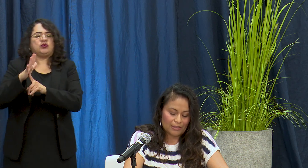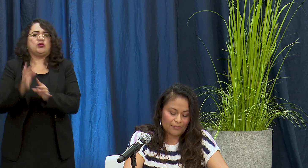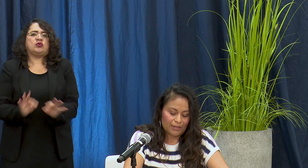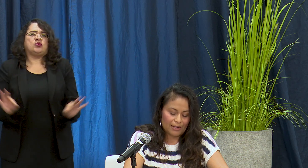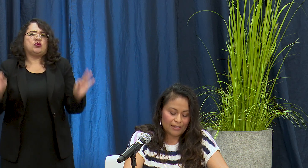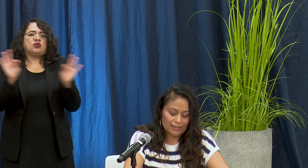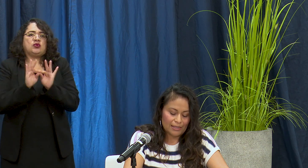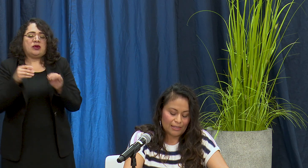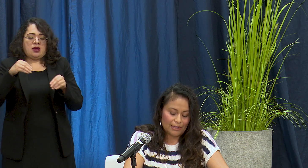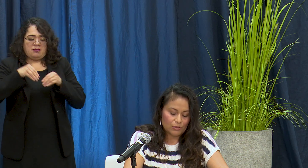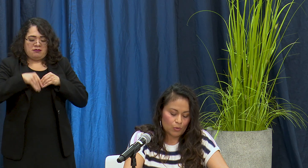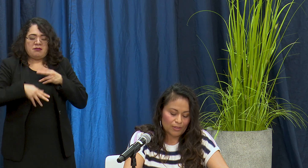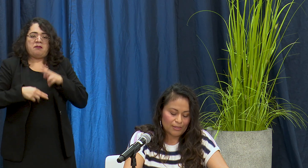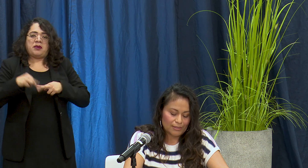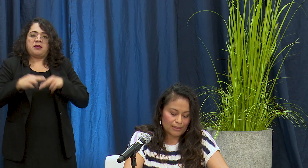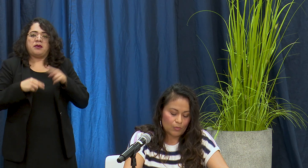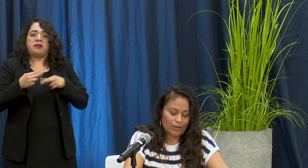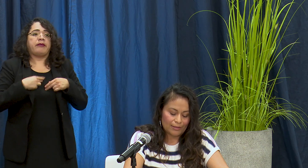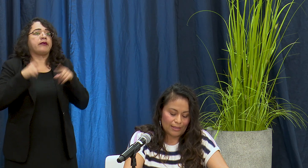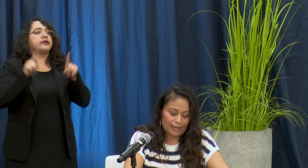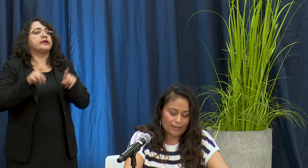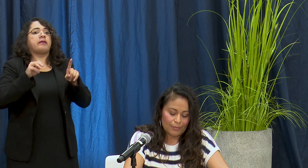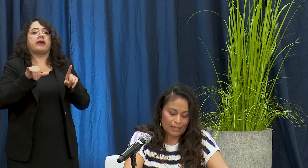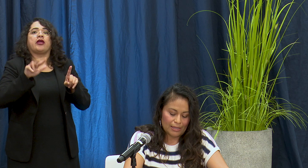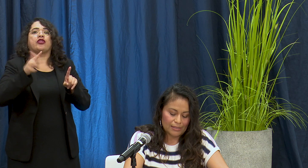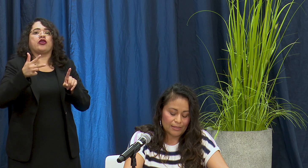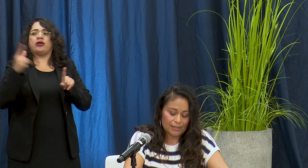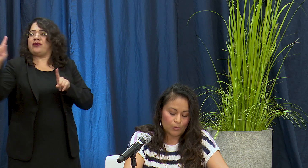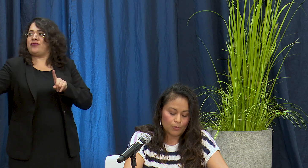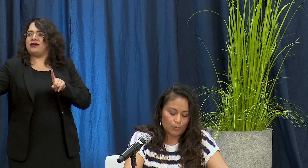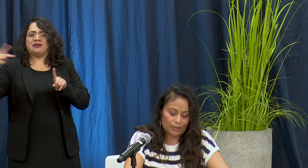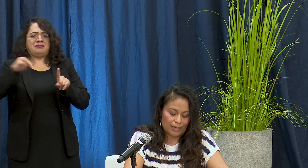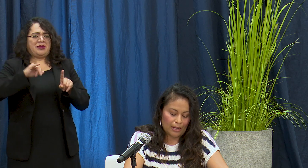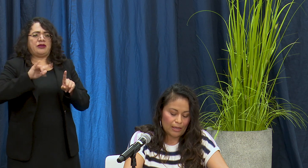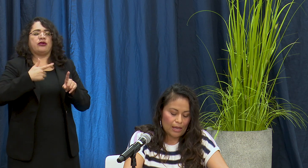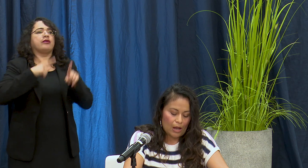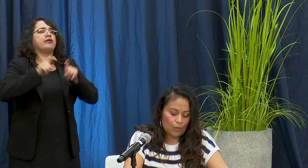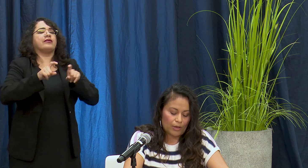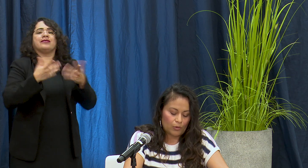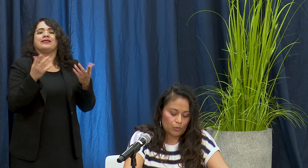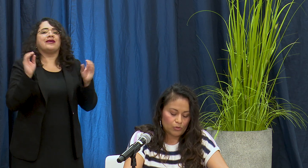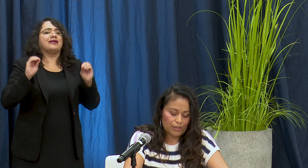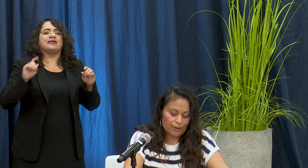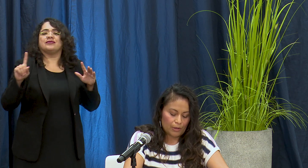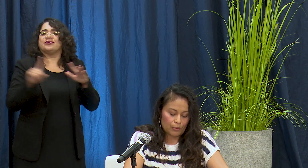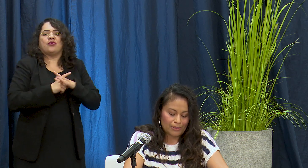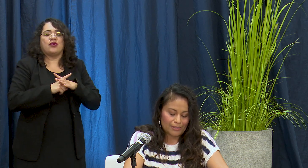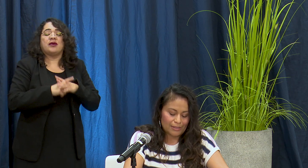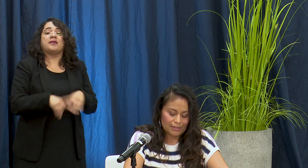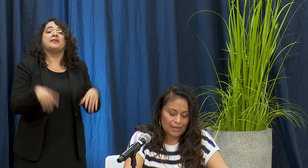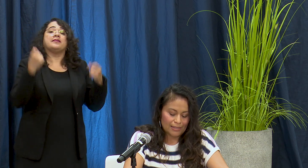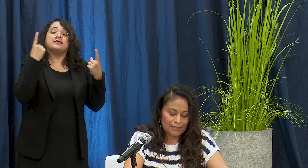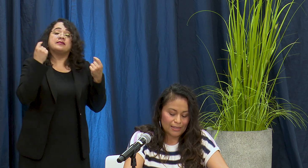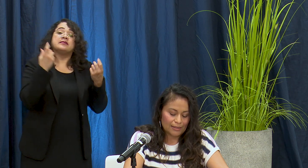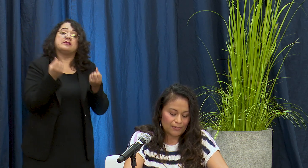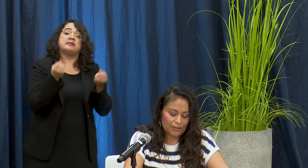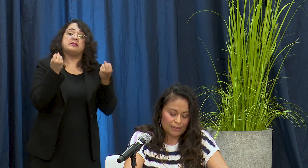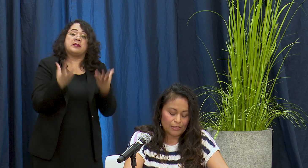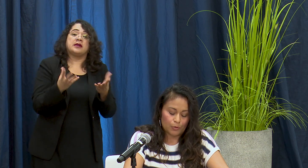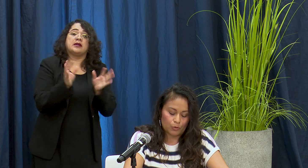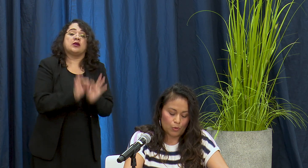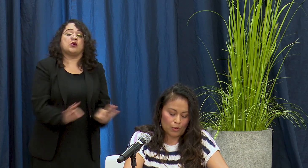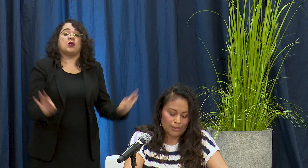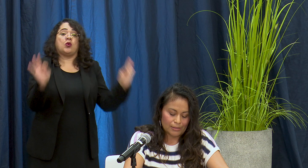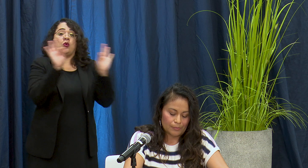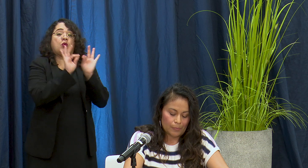puede significar seguir las órdenes de cuarentena de emergencia de salud pública, aunque algunos trabajadores esenciales sigan